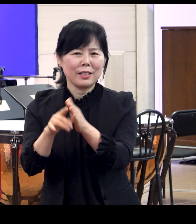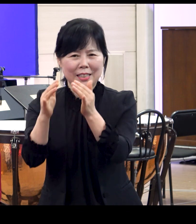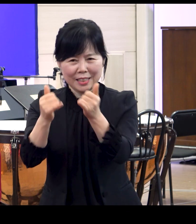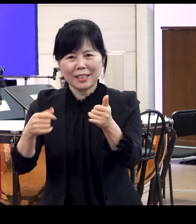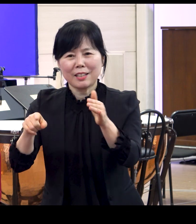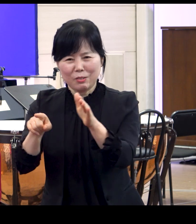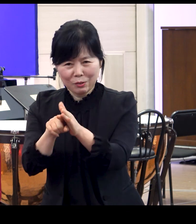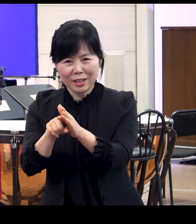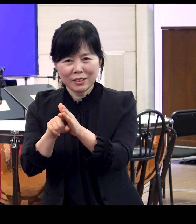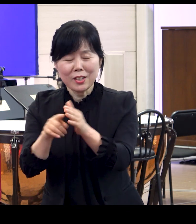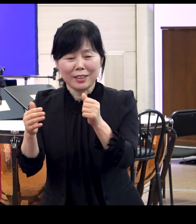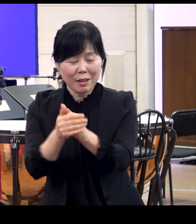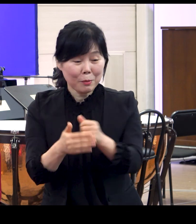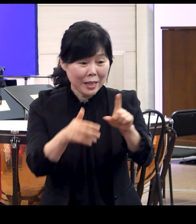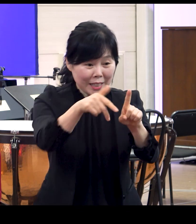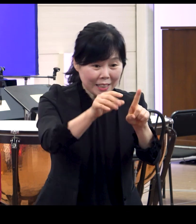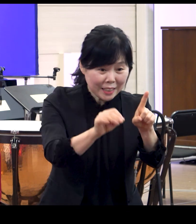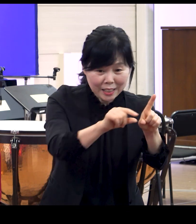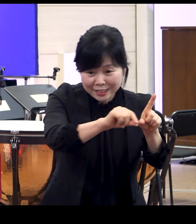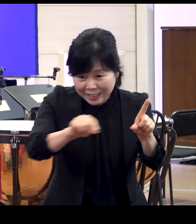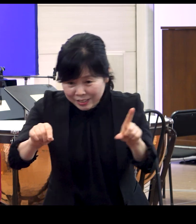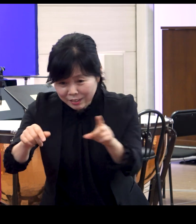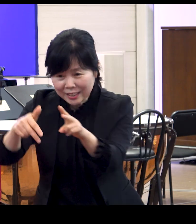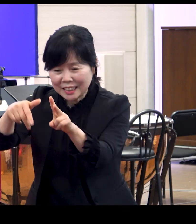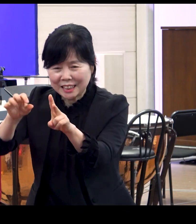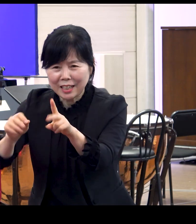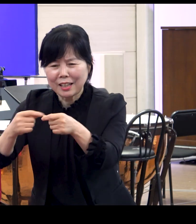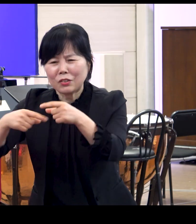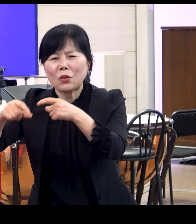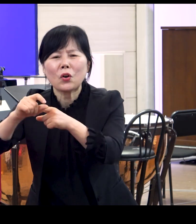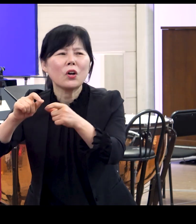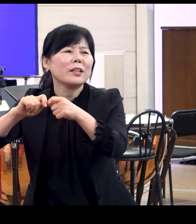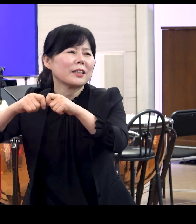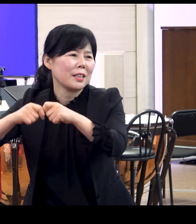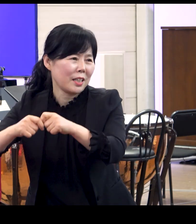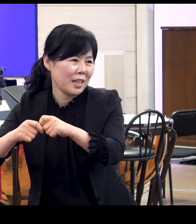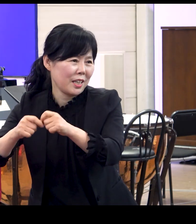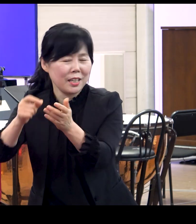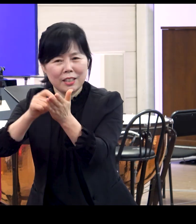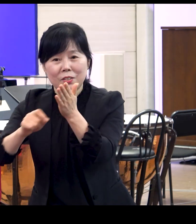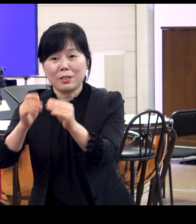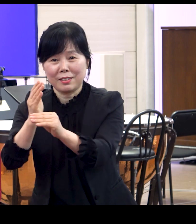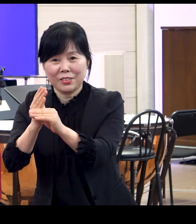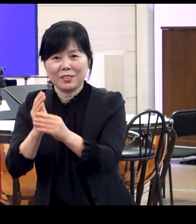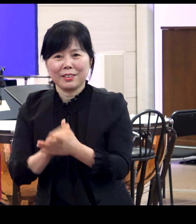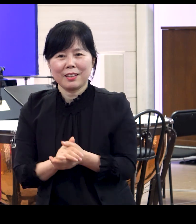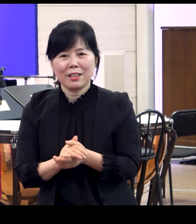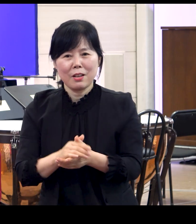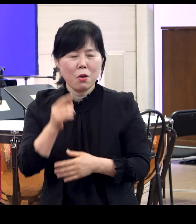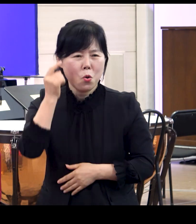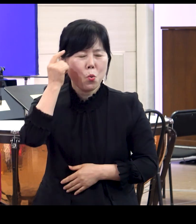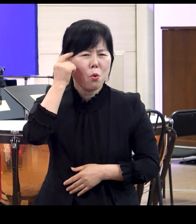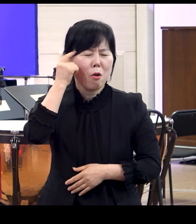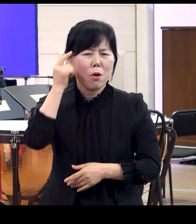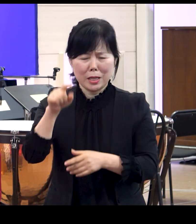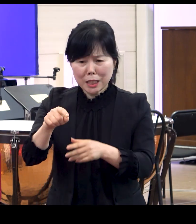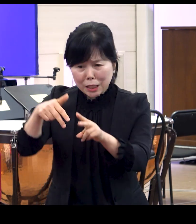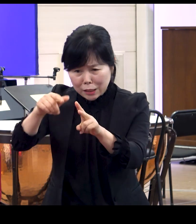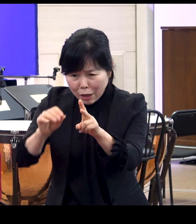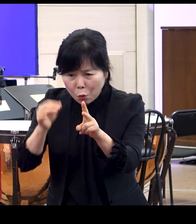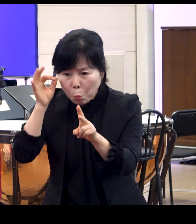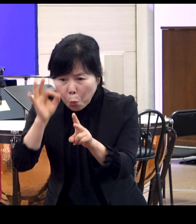이야기를 따로 뽑아서 이렇게 자세히 하고 있는 거예요. 왜냐하면 바로 거기에서 우리가 은혜를 받아야